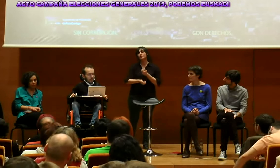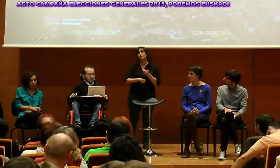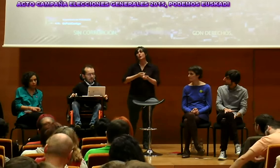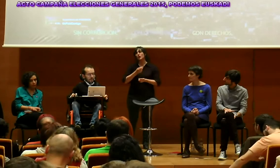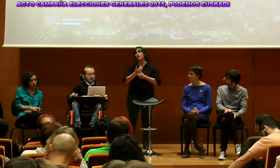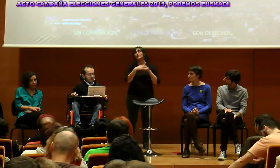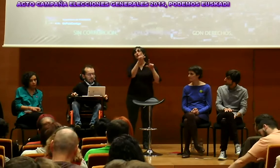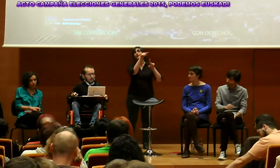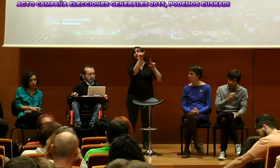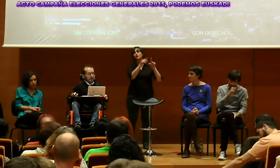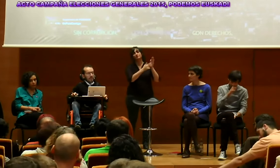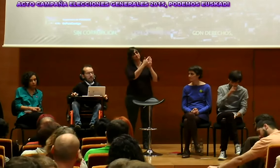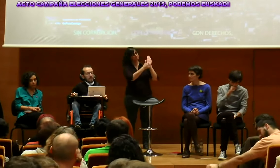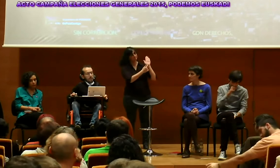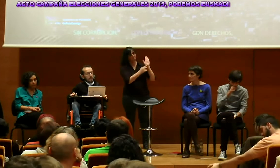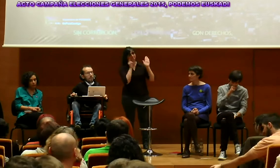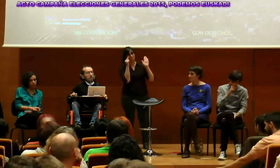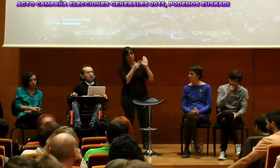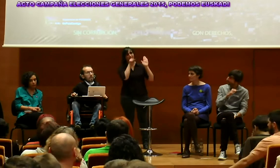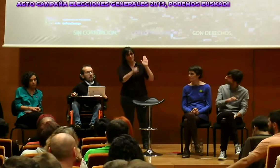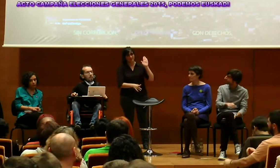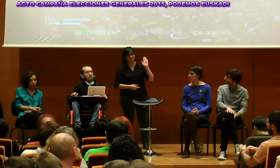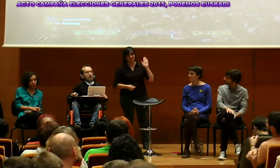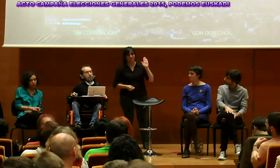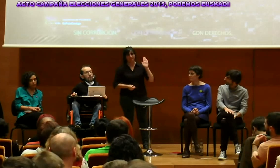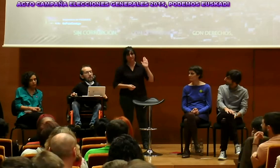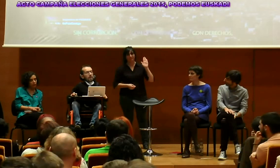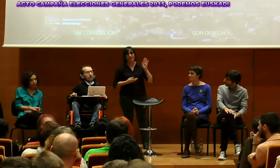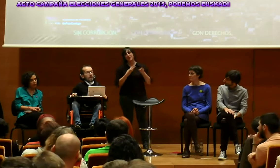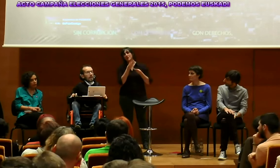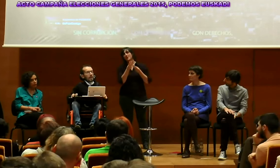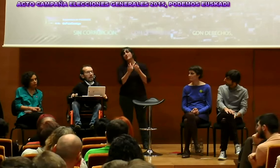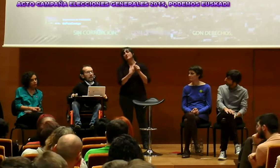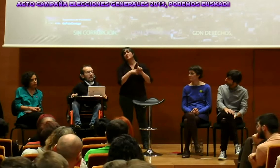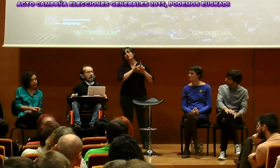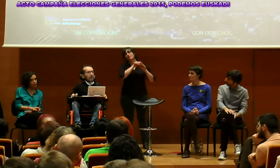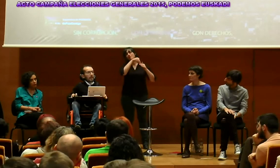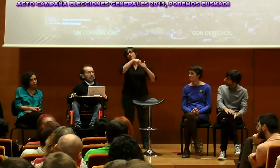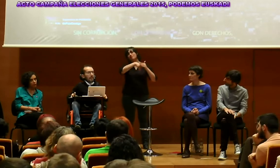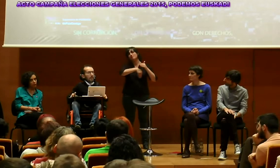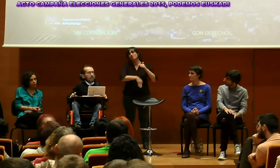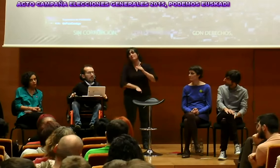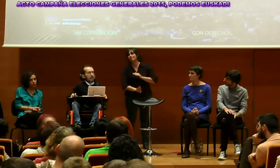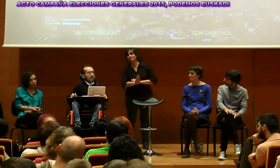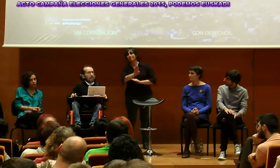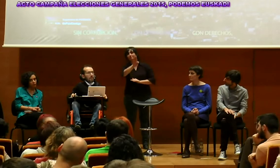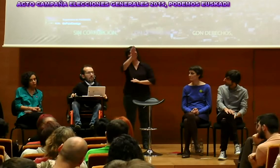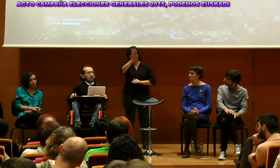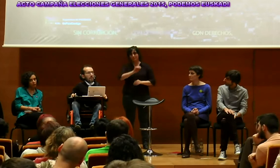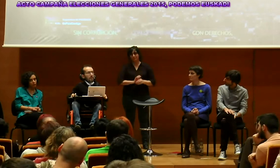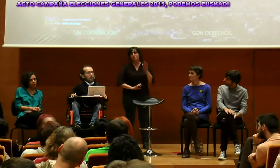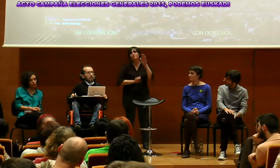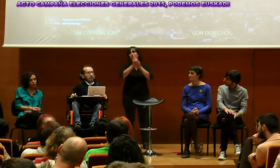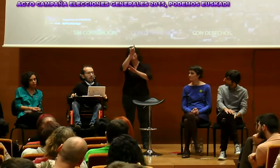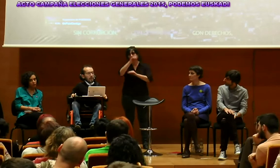en las encuestas, ¿no? Estamos viendo cómo esa curva gira hacia arriba, ni siquiera las